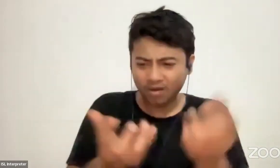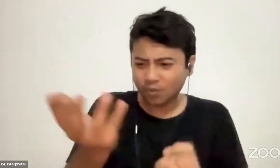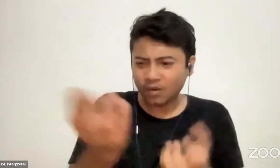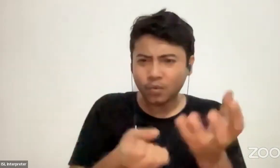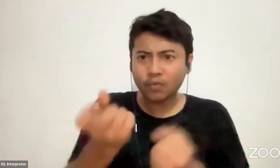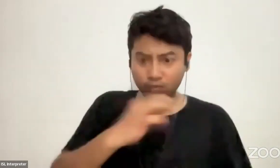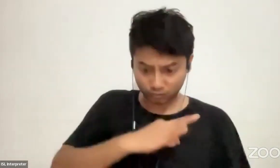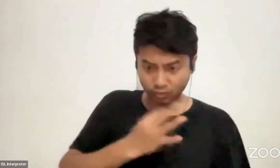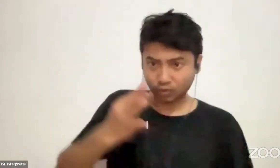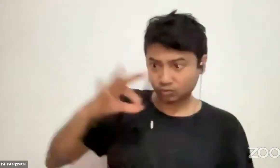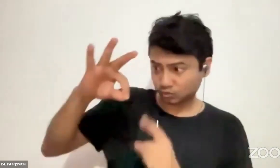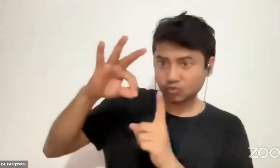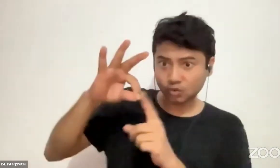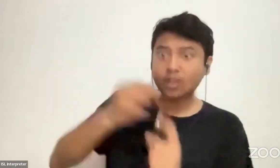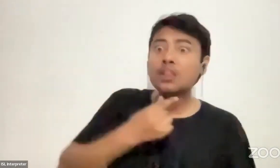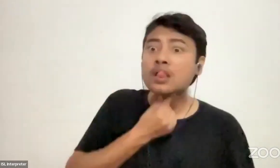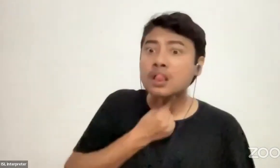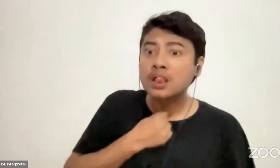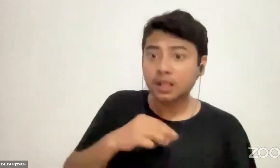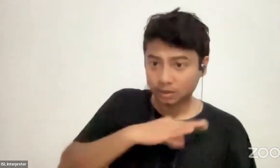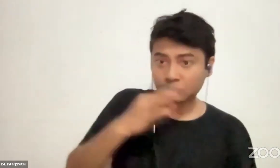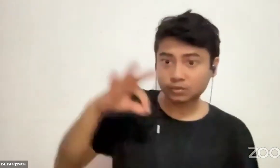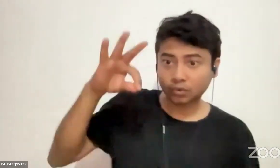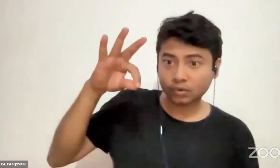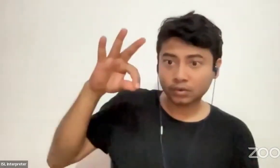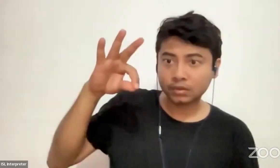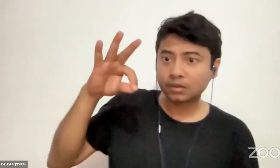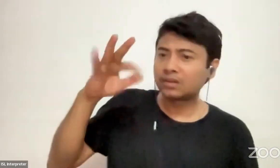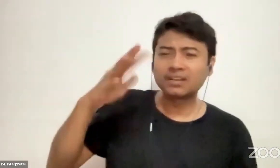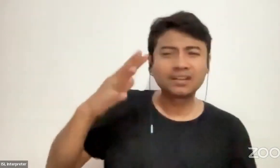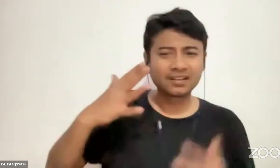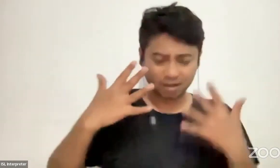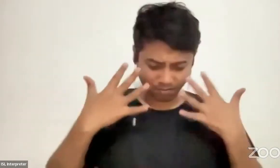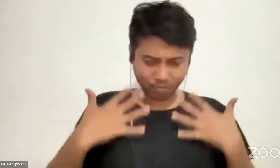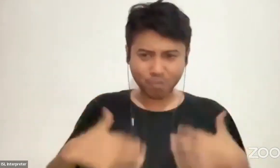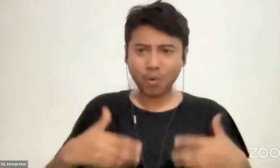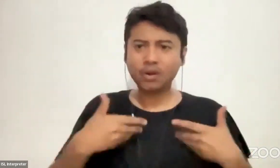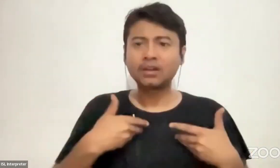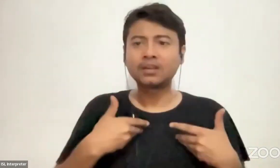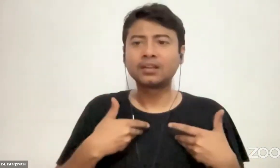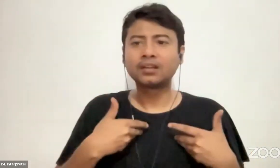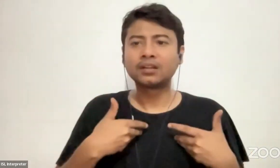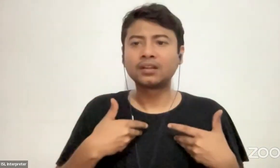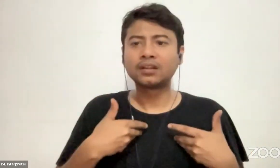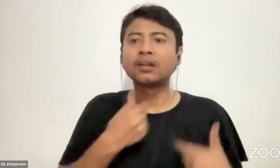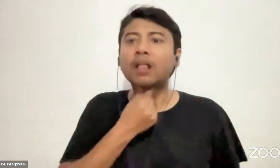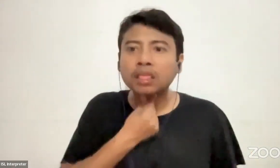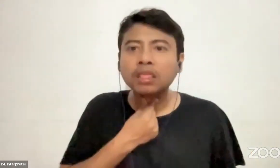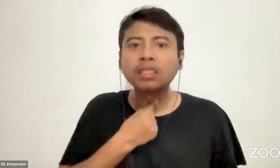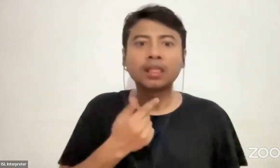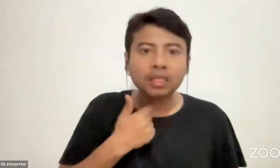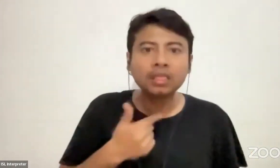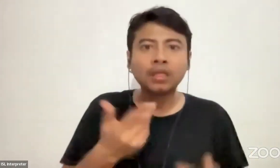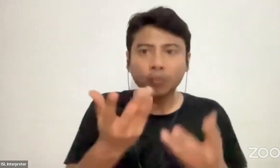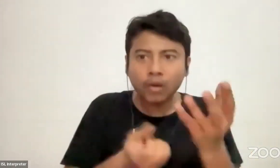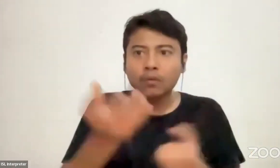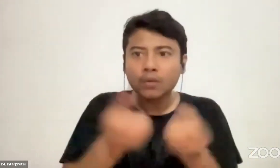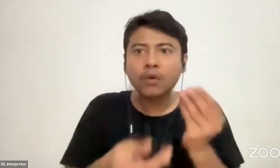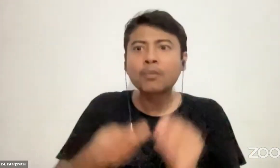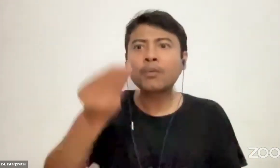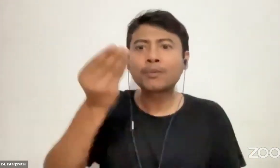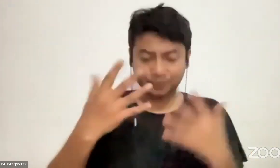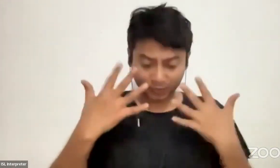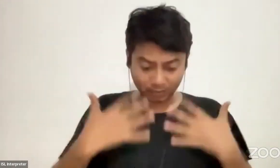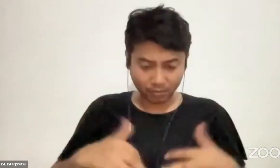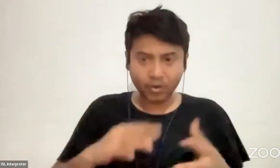शरीर को हम देख पा रहे हैं ये 5 भौतिक तत्वों से बन के तैयार हुआ और इससे हमारा कुछ लेना देना नहीं है,